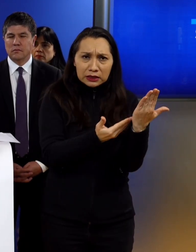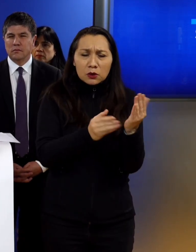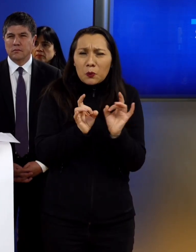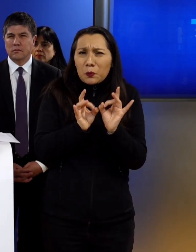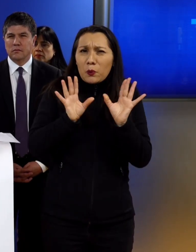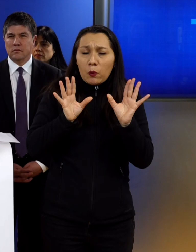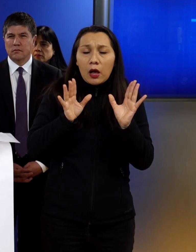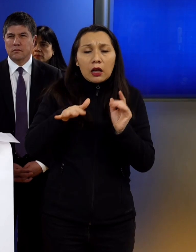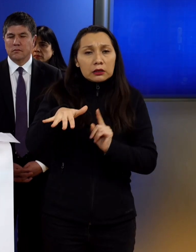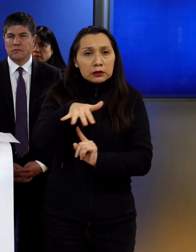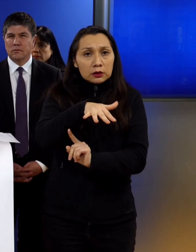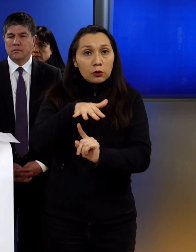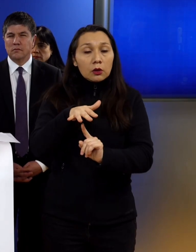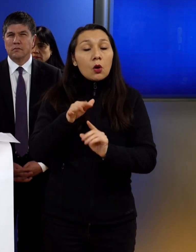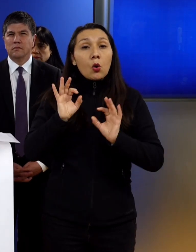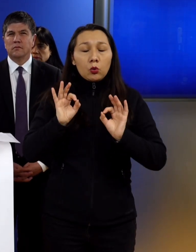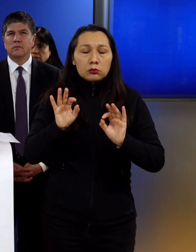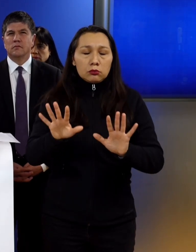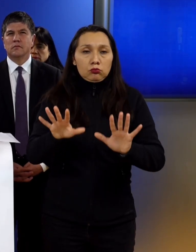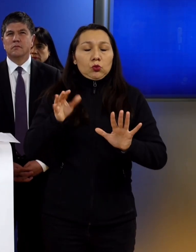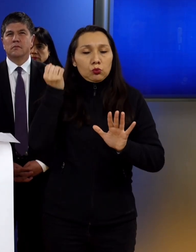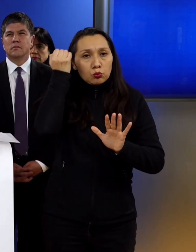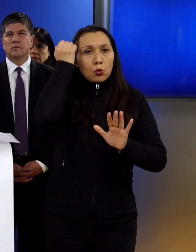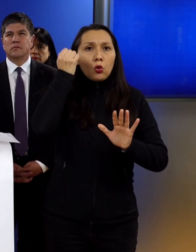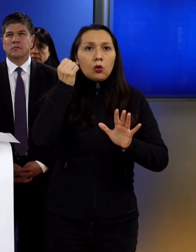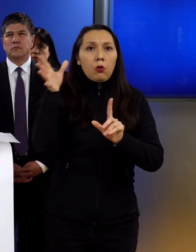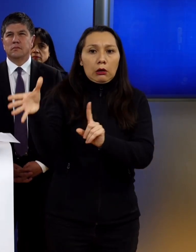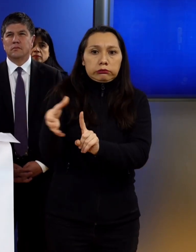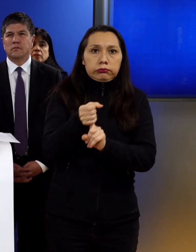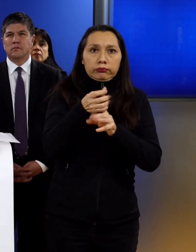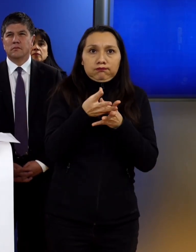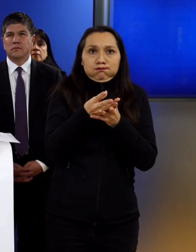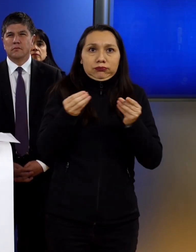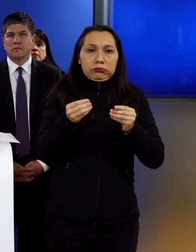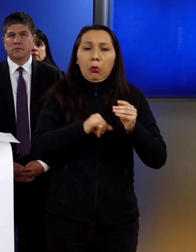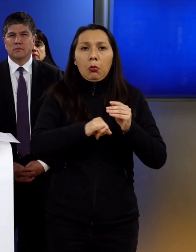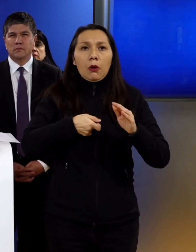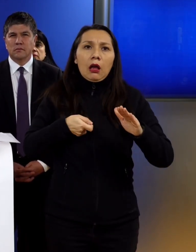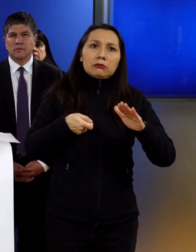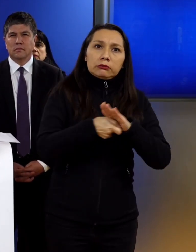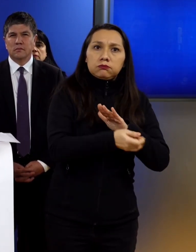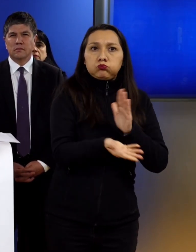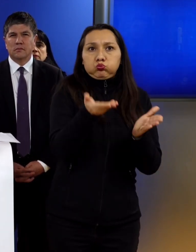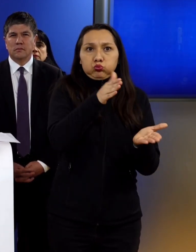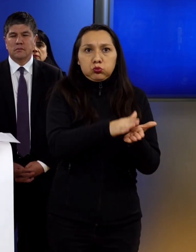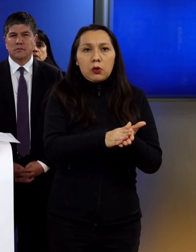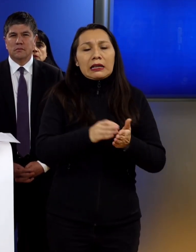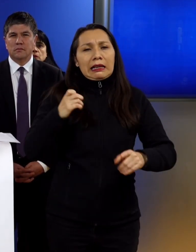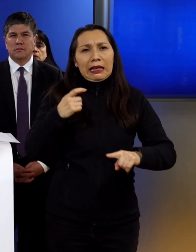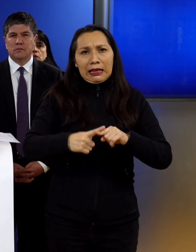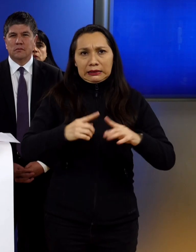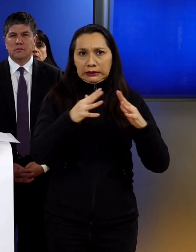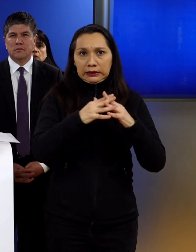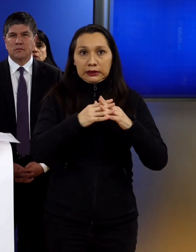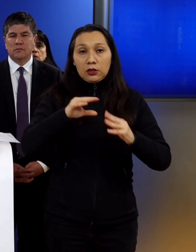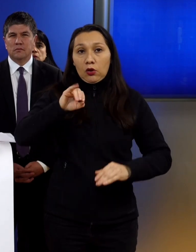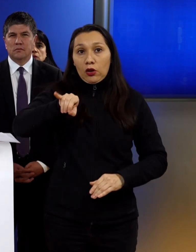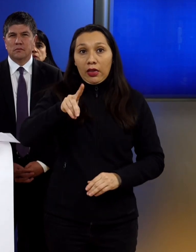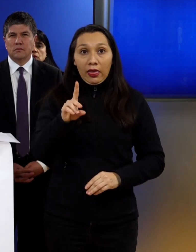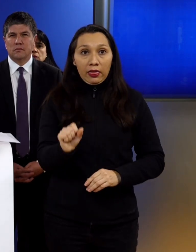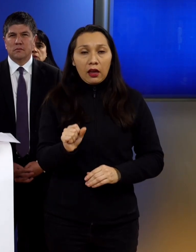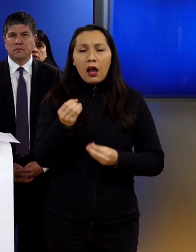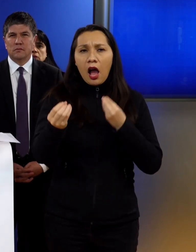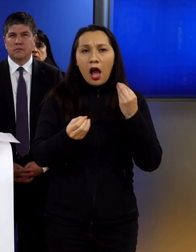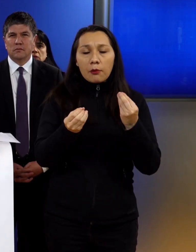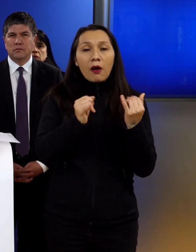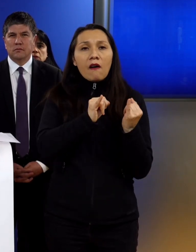en relación a un caso, además de este impacto, como fue el secuestro y asesinato del exteniente Ojeda, lo que se hace es que se plantean